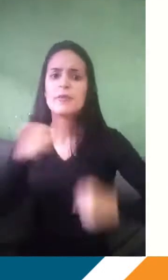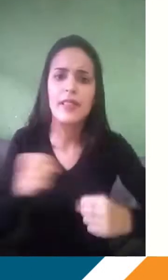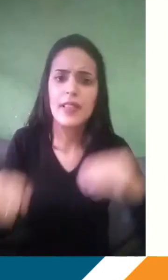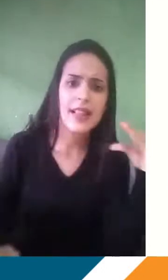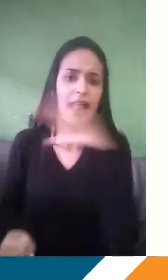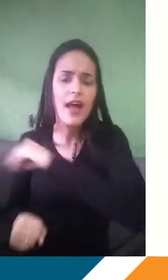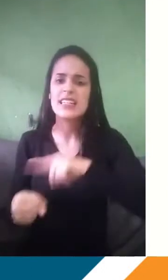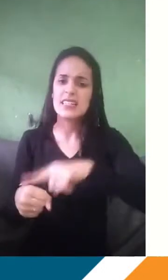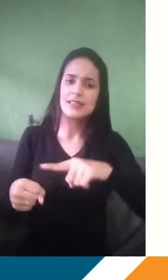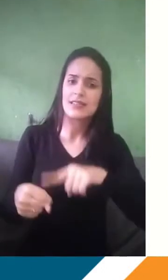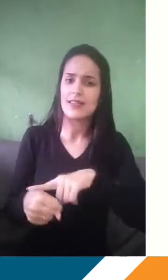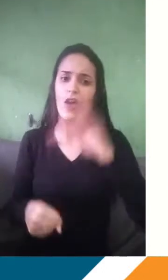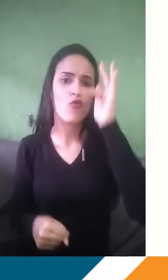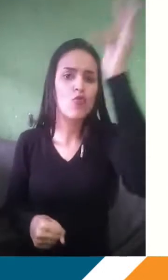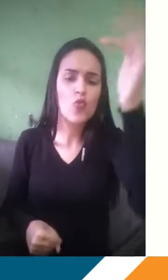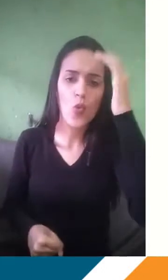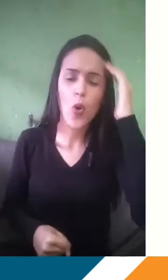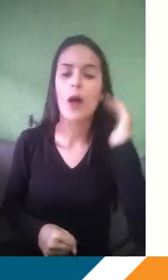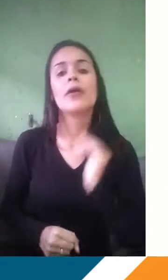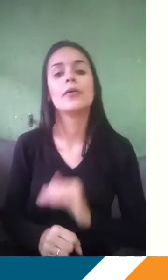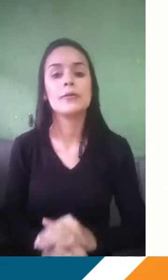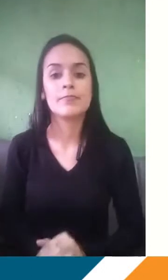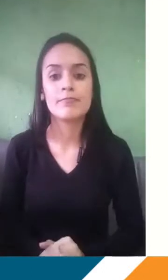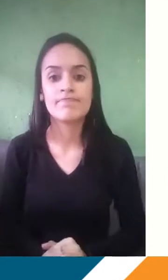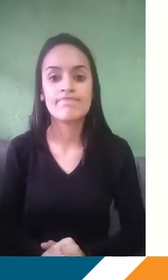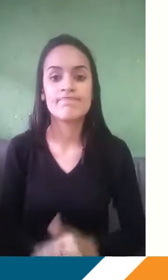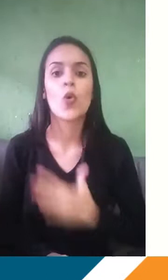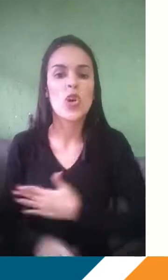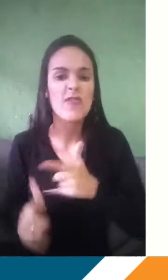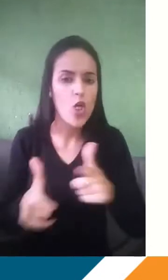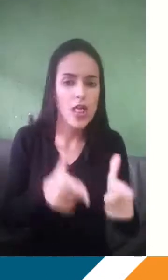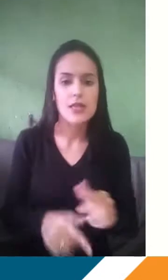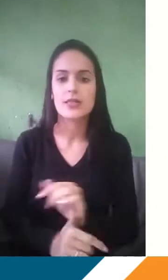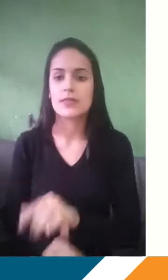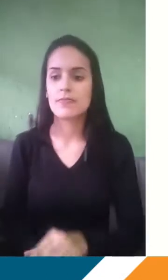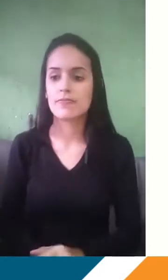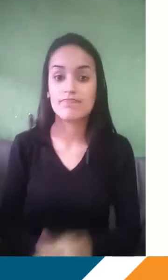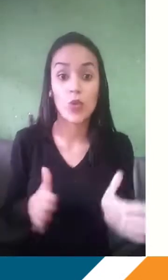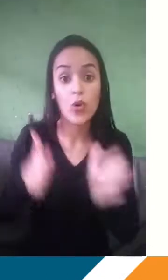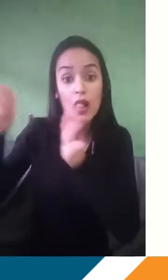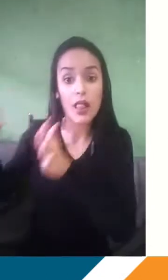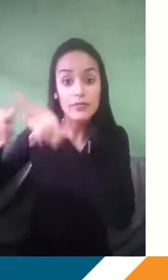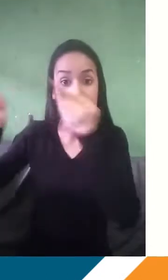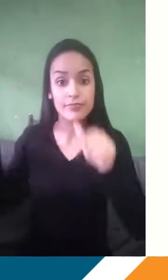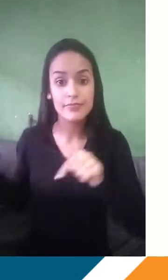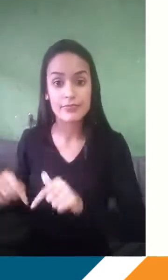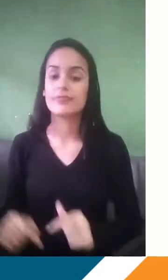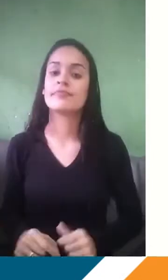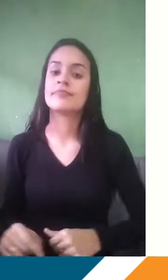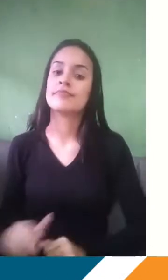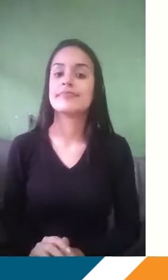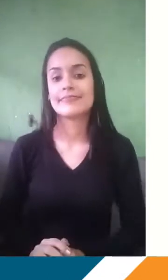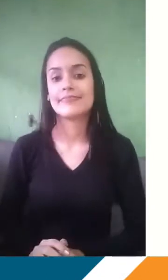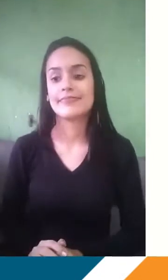do urbano, e a valorização da agressividade e da violência. O quadro ao lado é do pintor